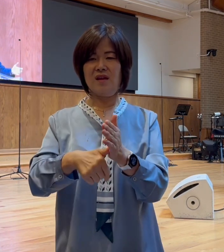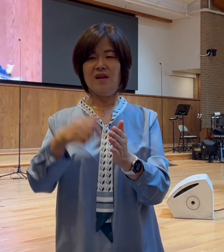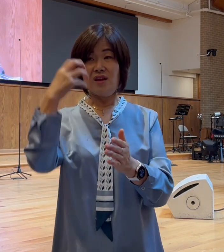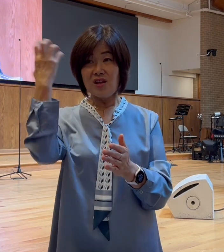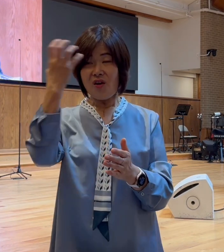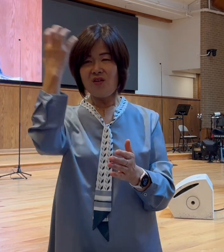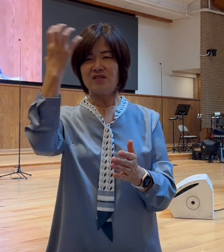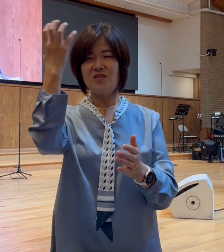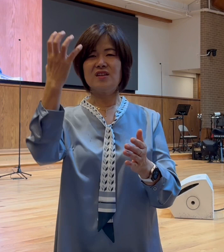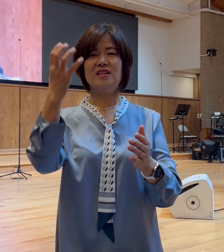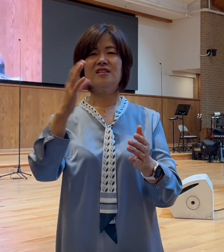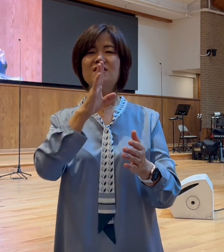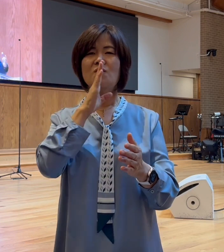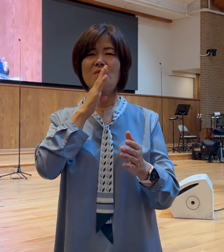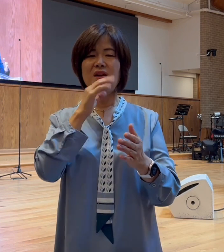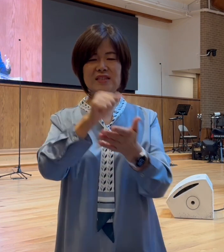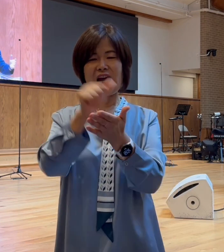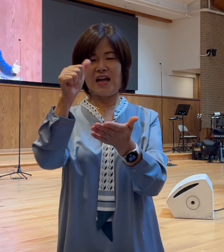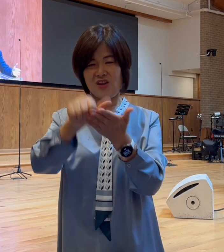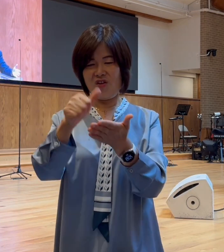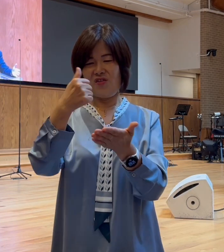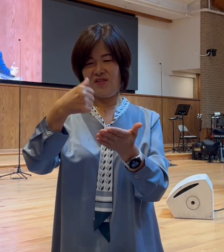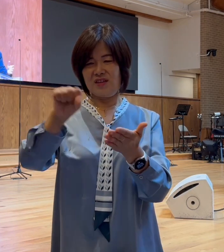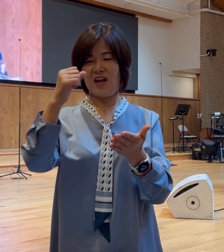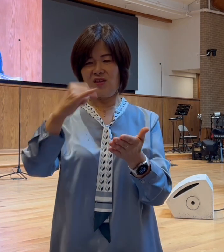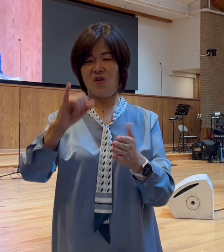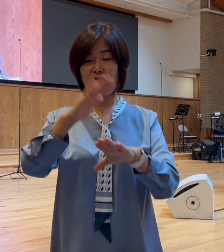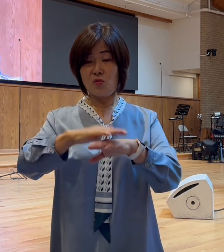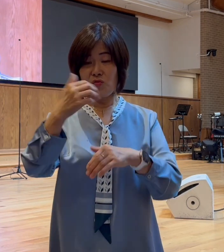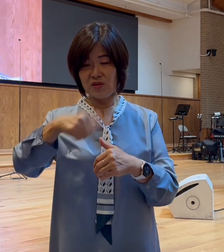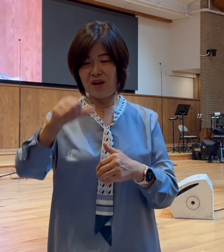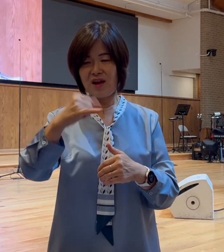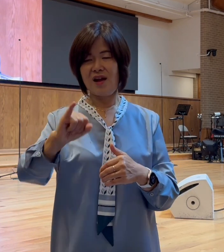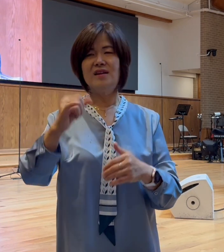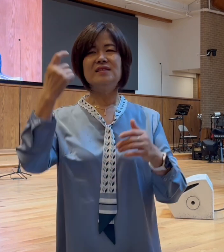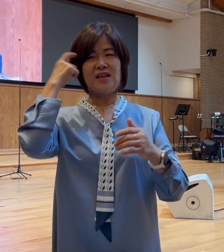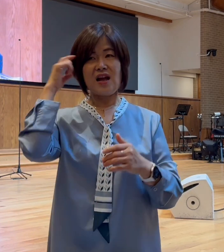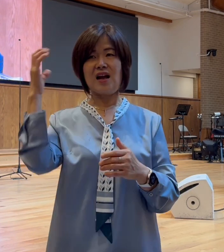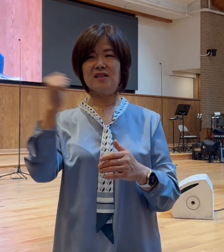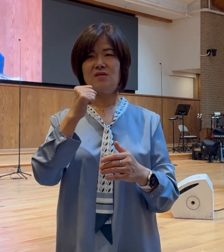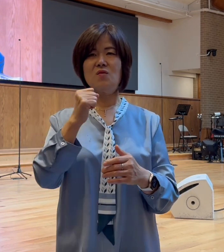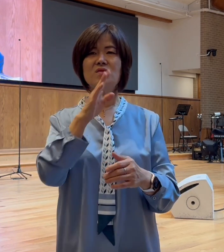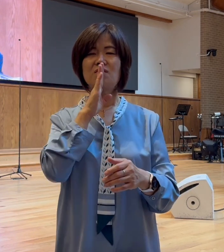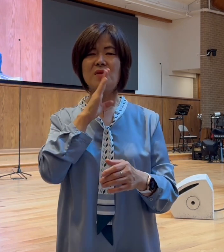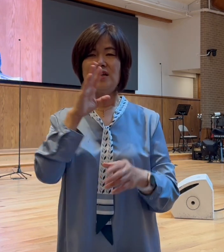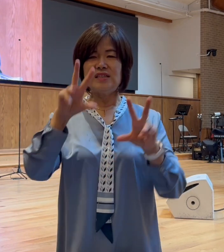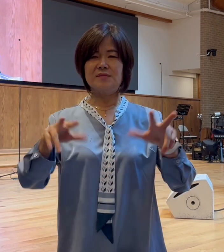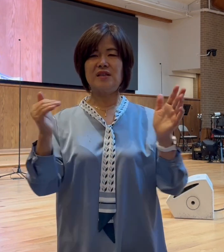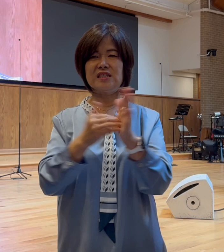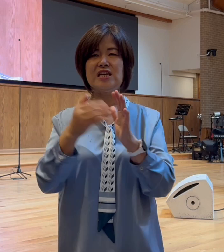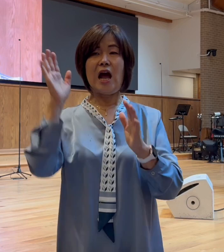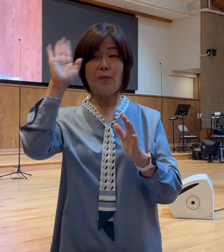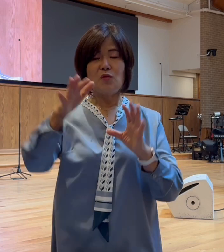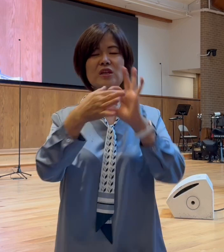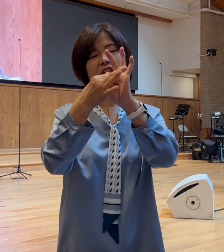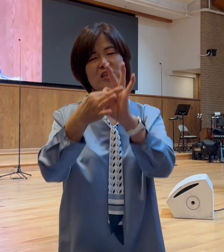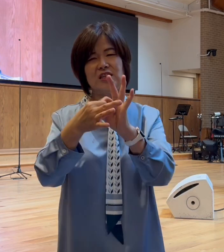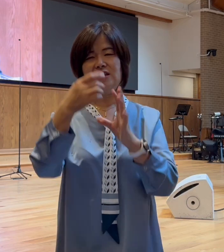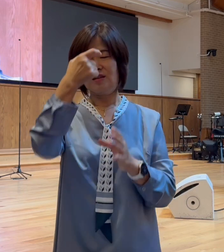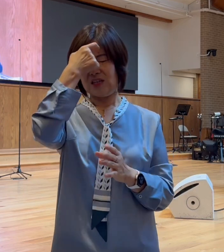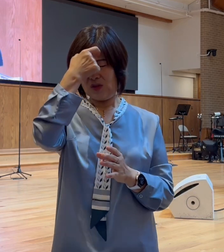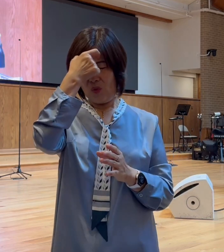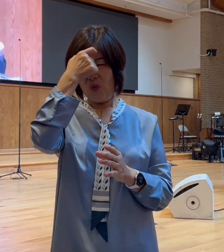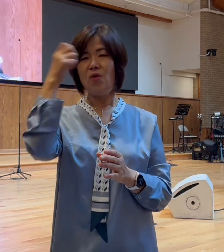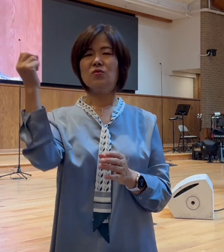영적인 아이, 영적인 자녀, 영적인 손주다 그렇게 생각하시고 지금까지 하던 것처럼 기도와 더